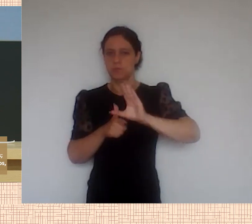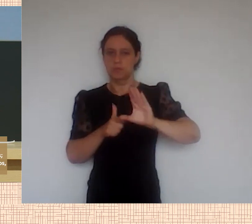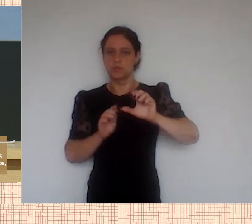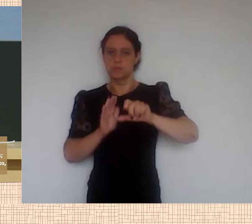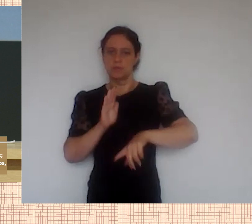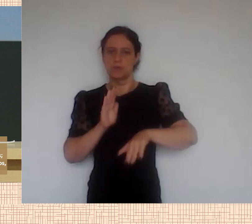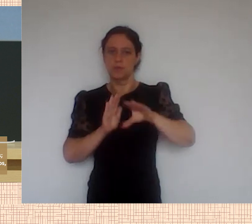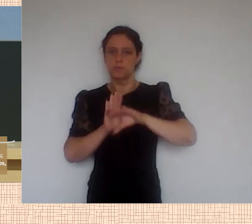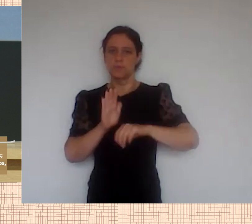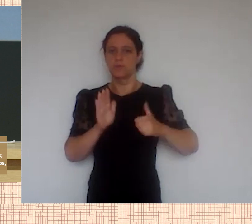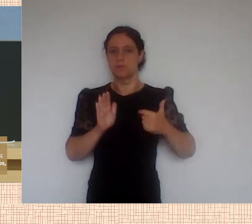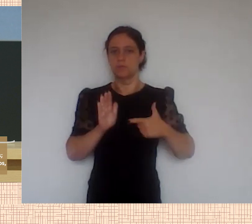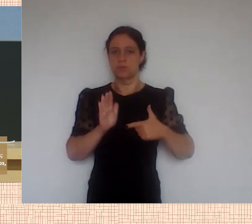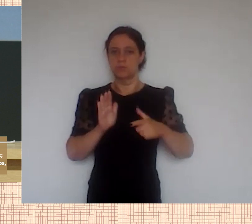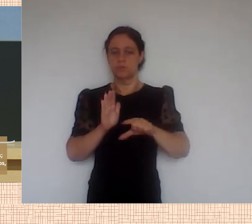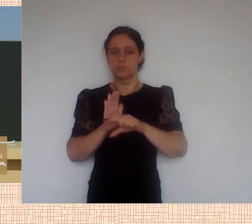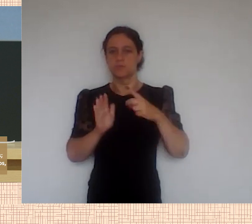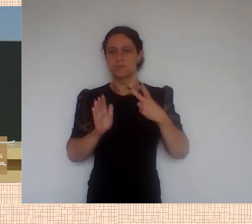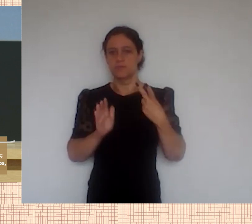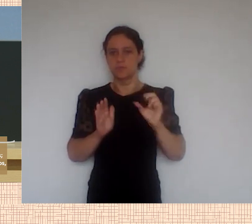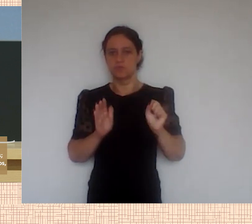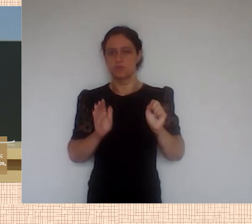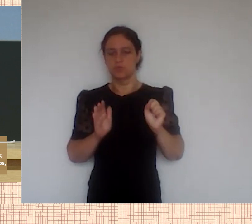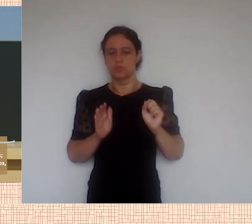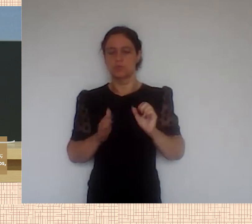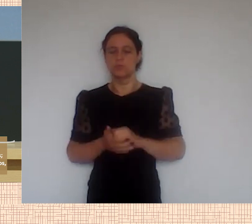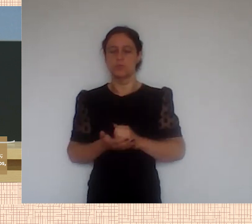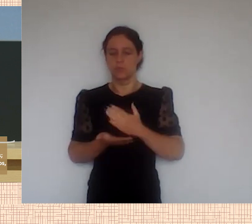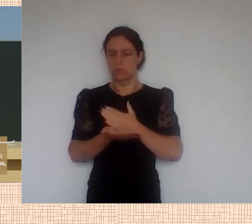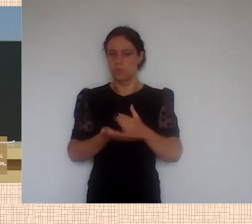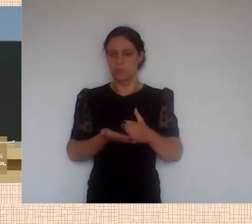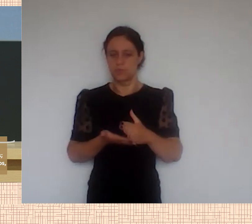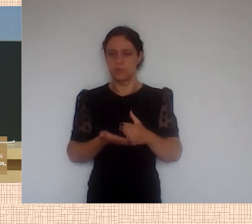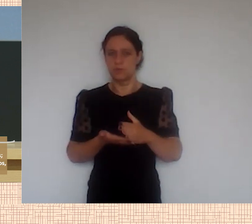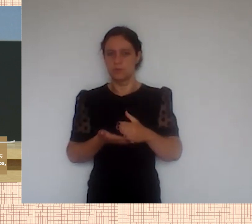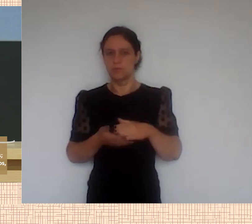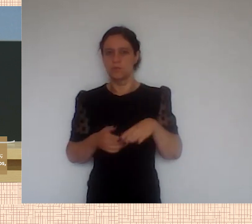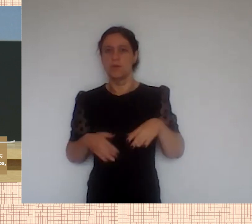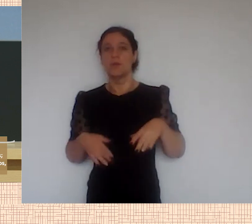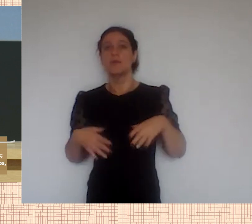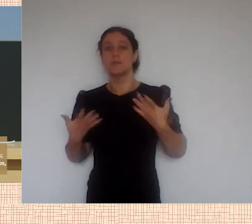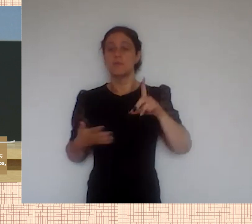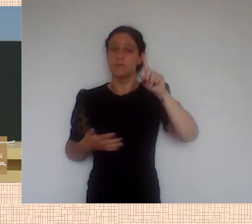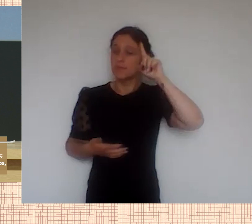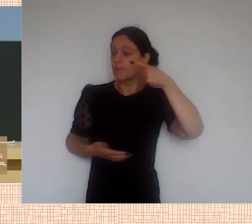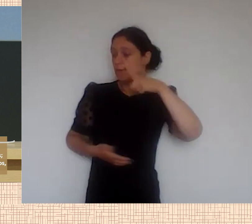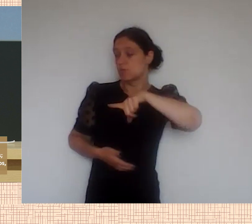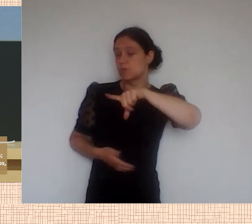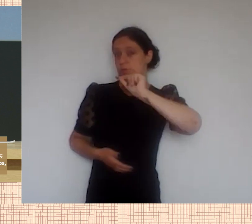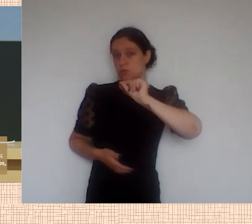primeiramente apóstolos, em segundo lugar profetas, mas vou parar por aí. Então,